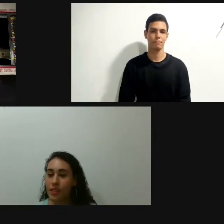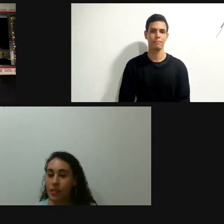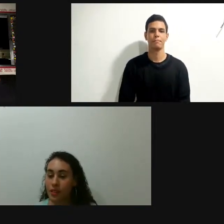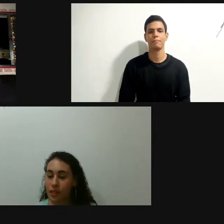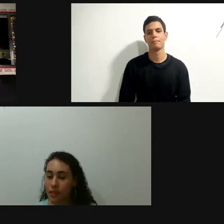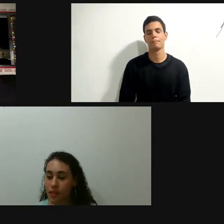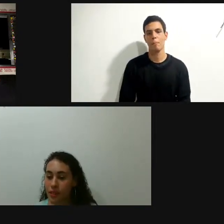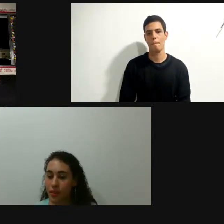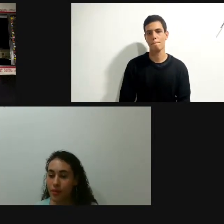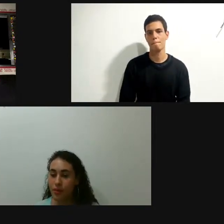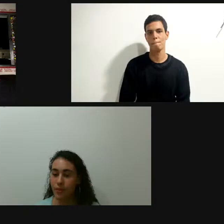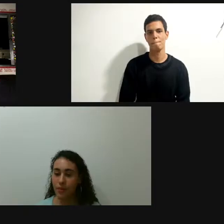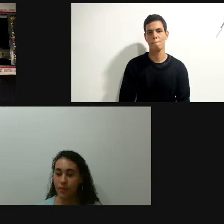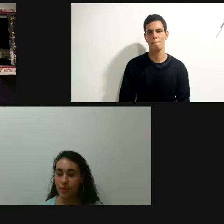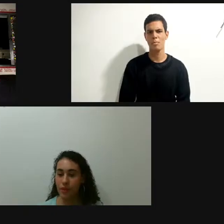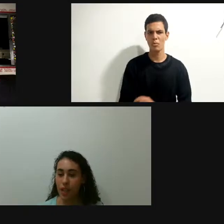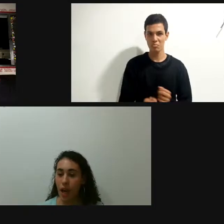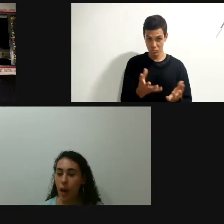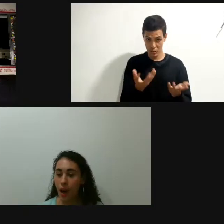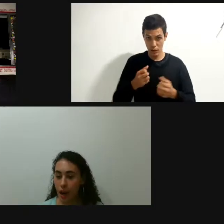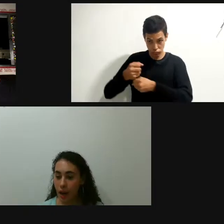E minha amiga, quer ler os comentários?